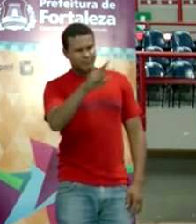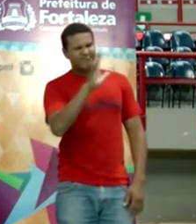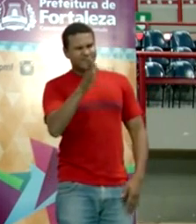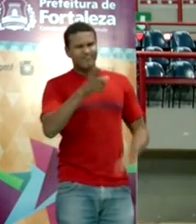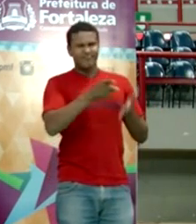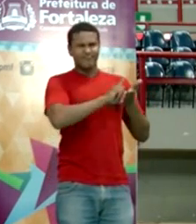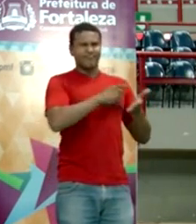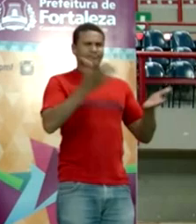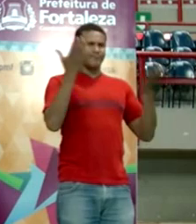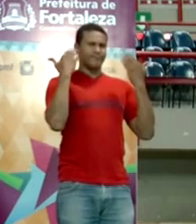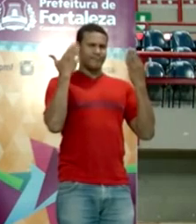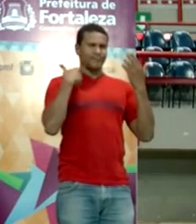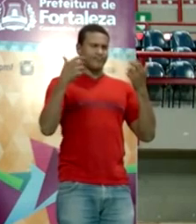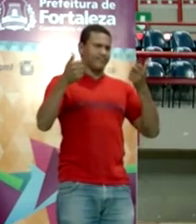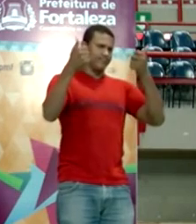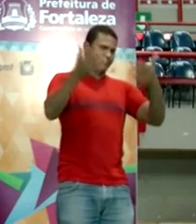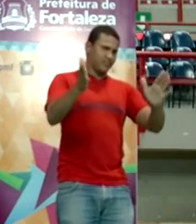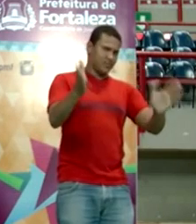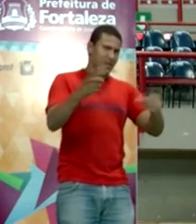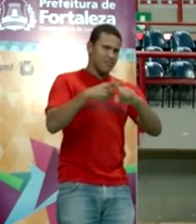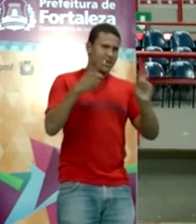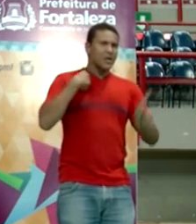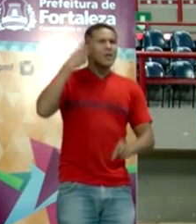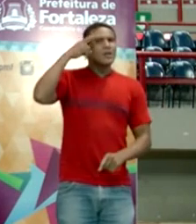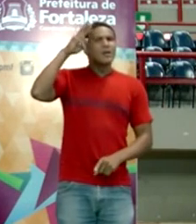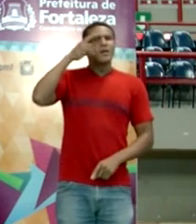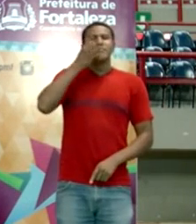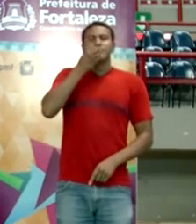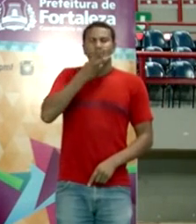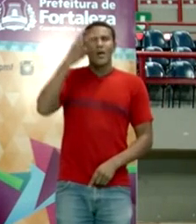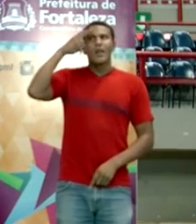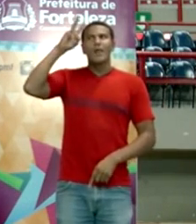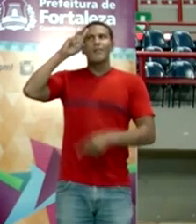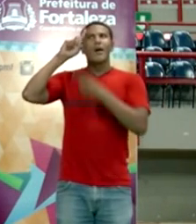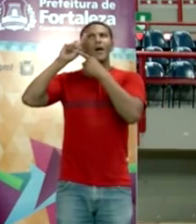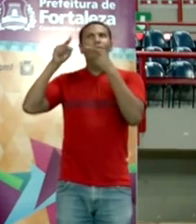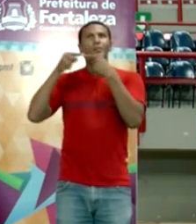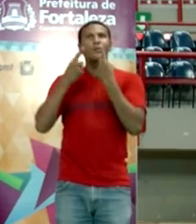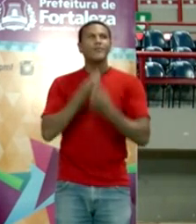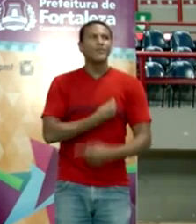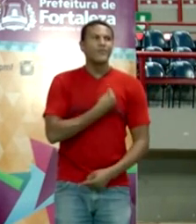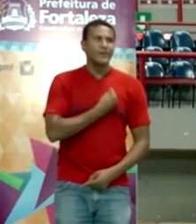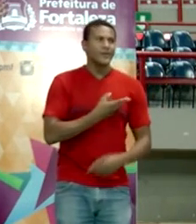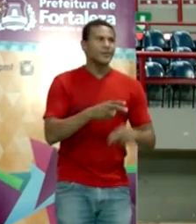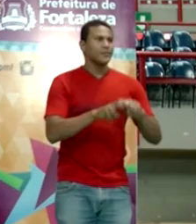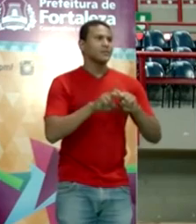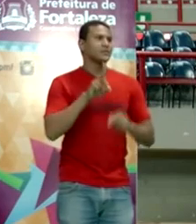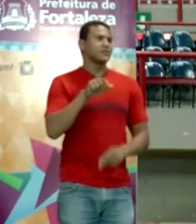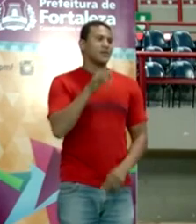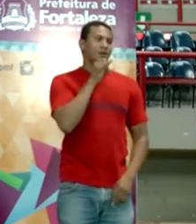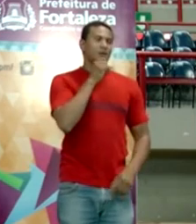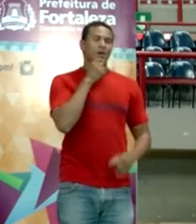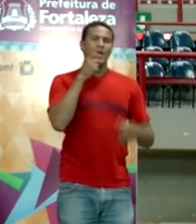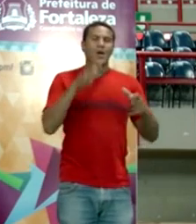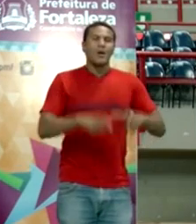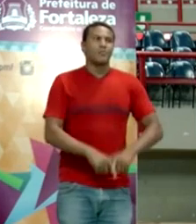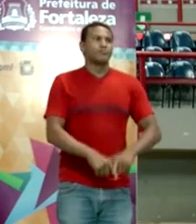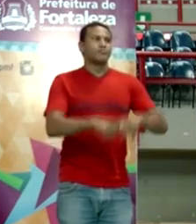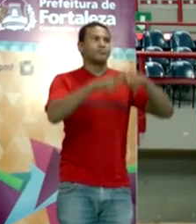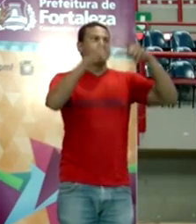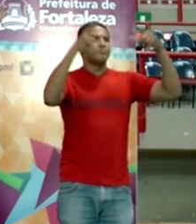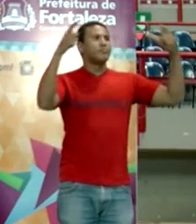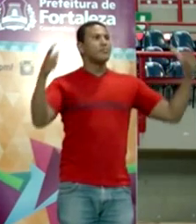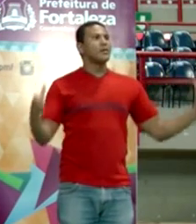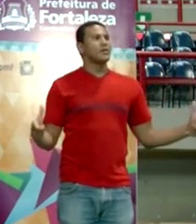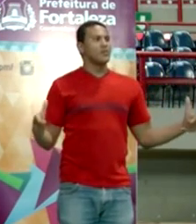momentos, mas vale a pena recordar, uma vez que recordar é viver. O que é mais amplo? O que é mais